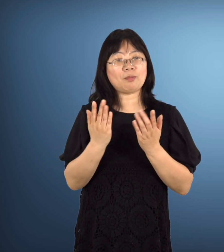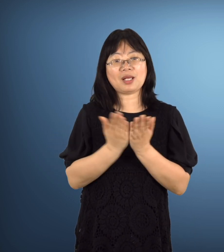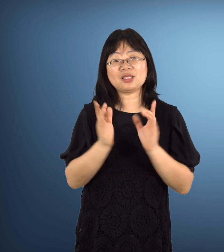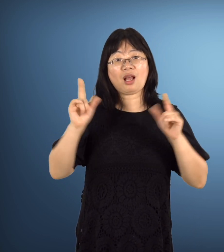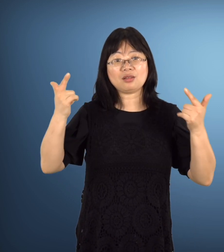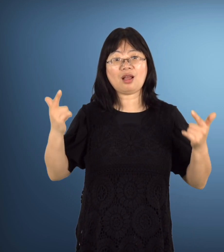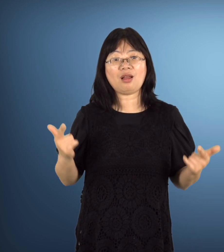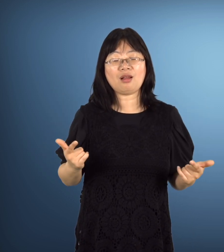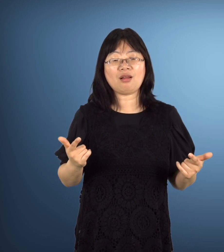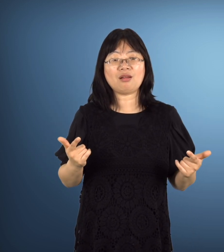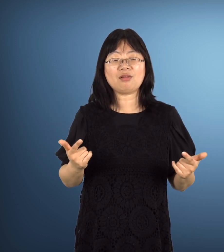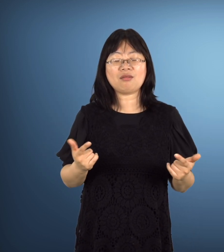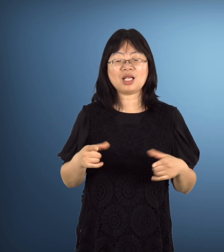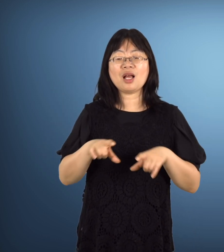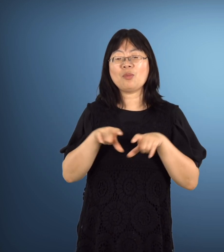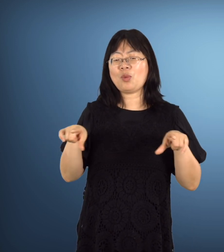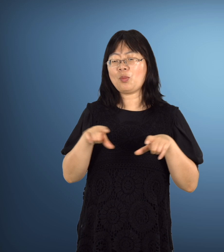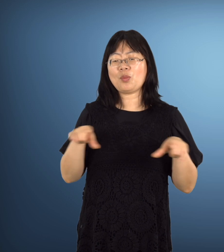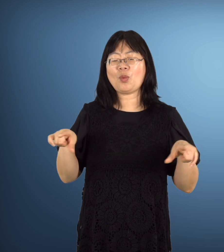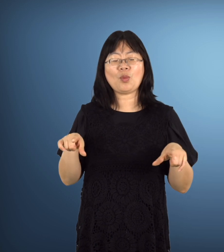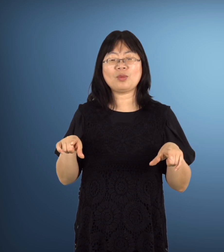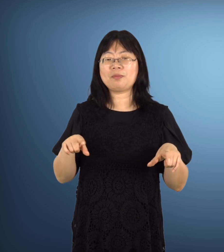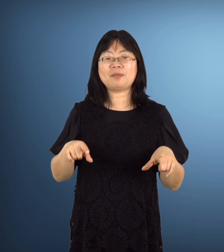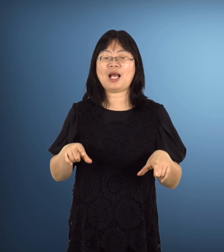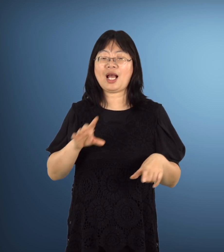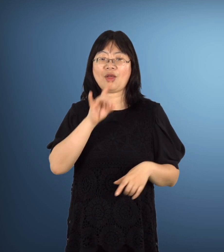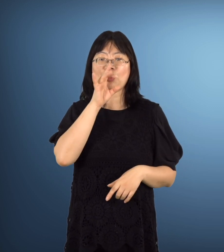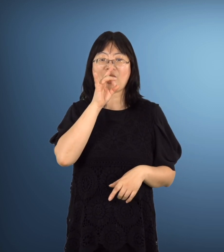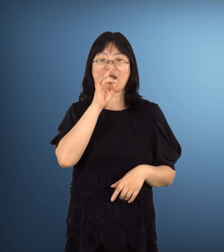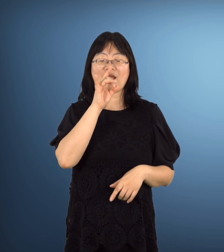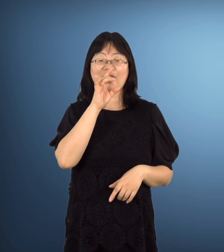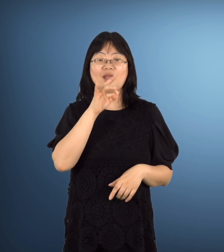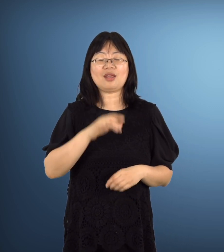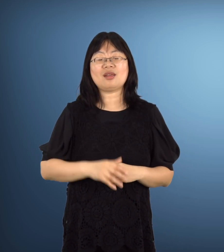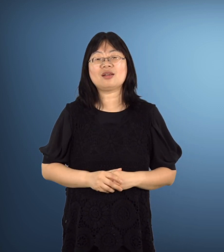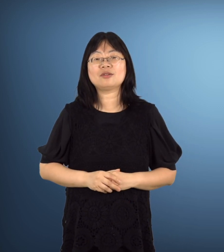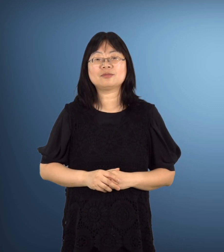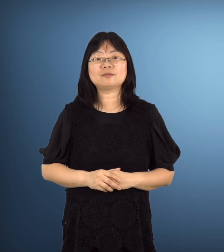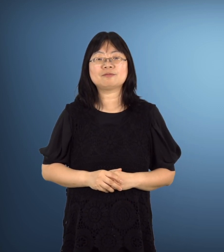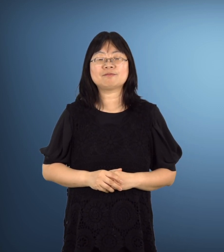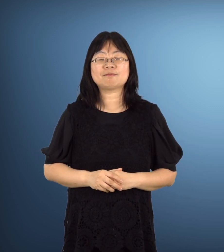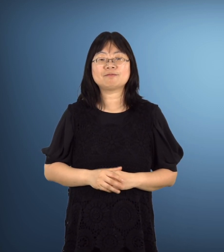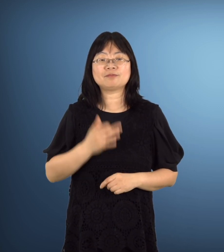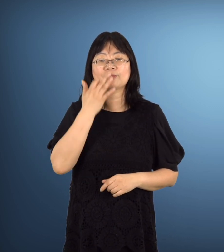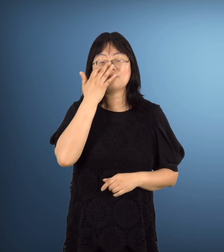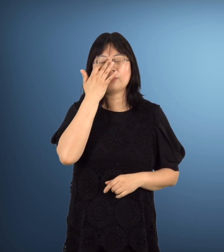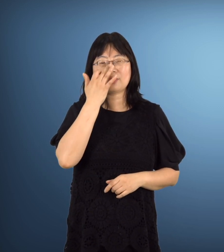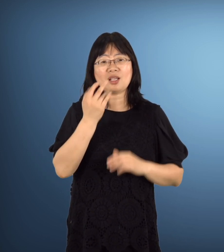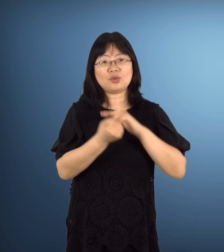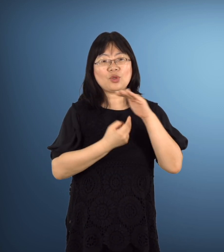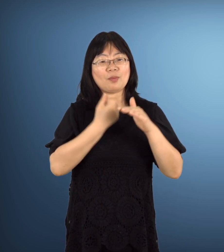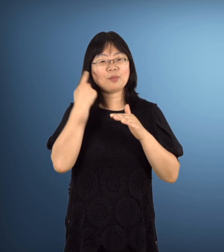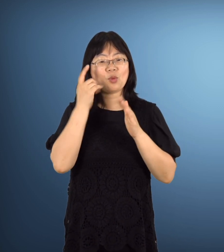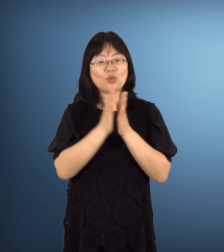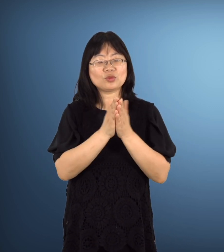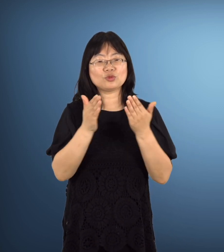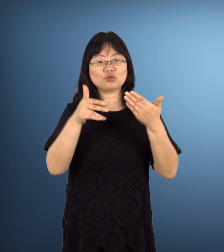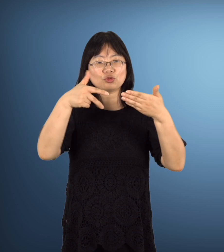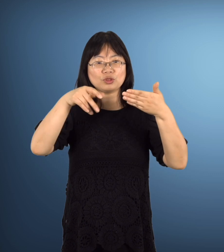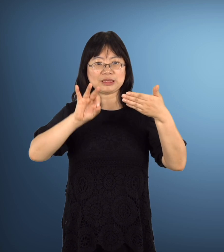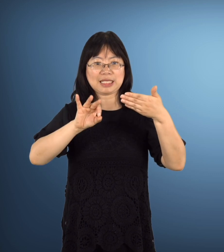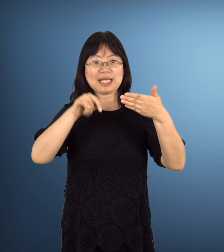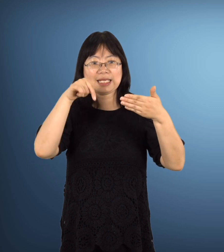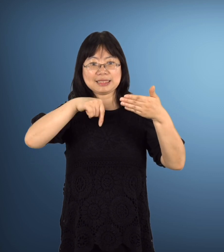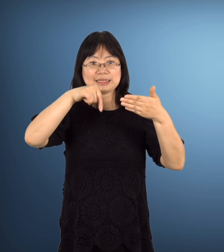이 말은 보편화시키거나 일반화시킬 수 있는 얘기가 아니고 요한복음